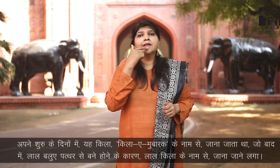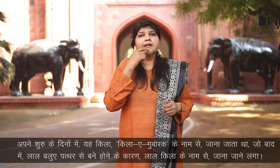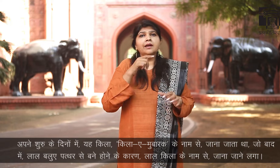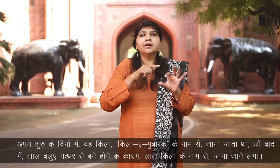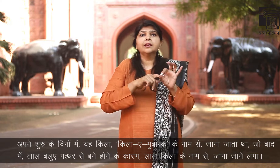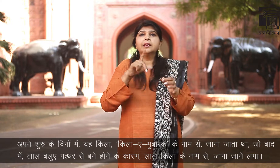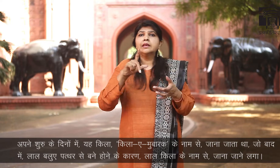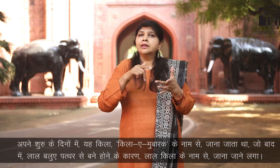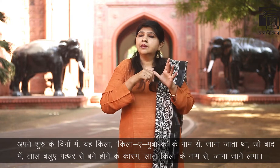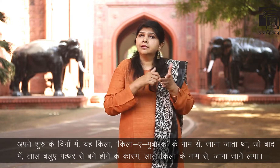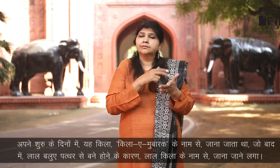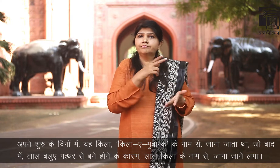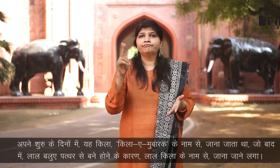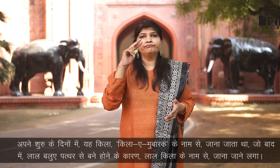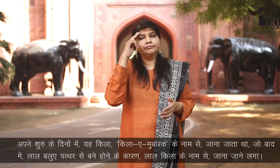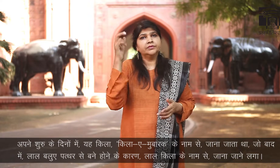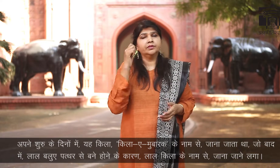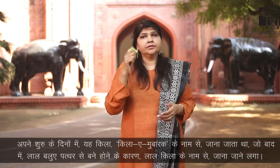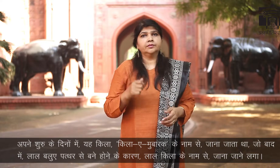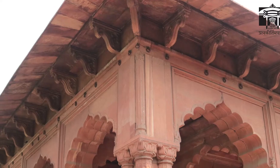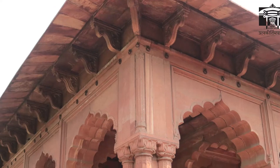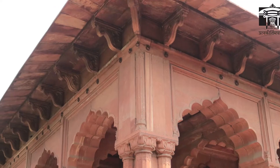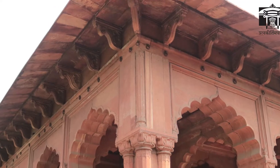लाल किला के नाम से जाना जाने लगा।